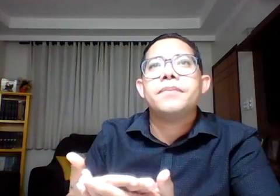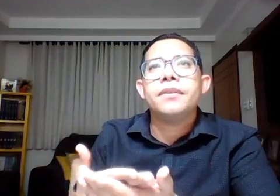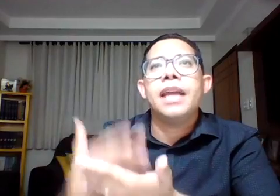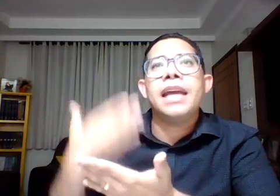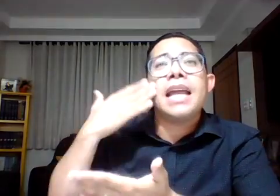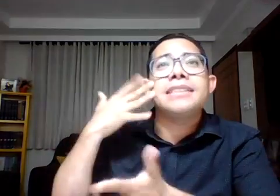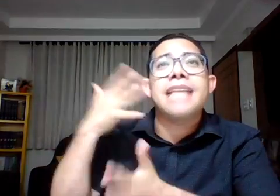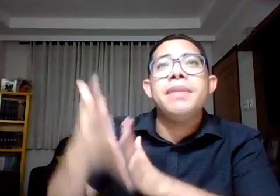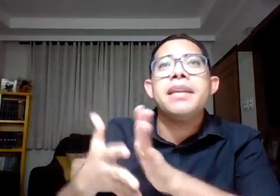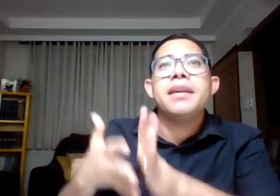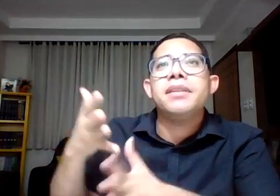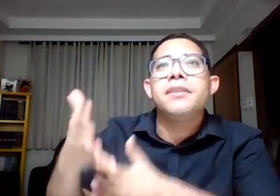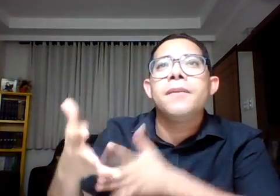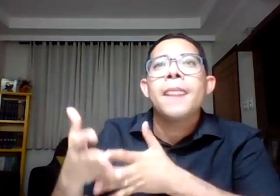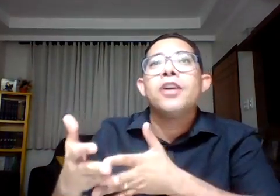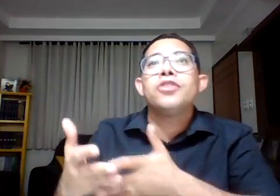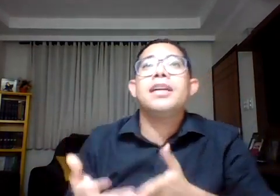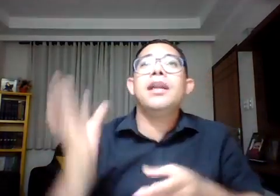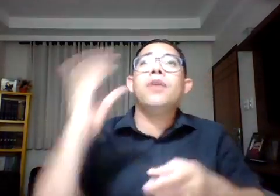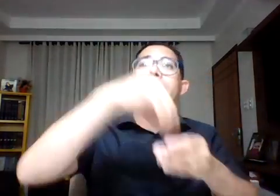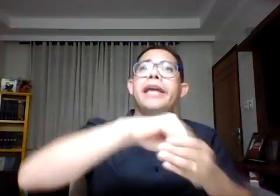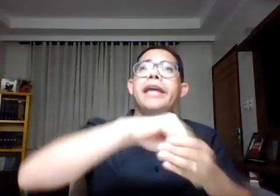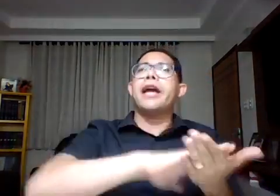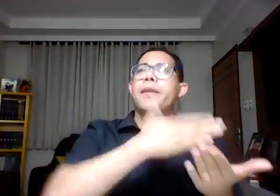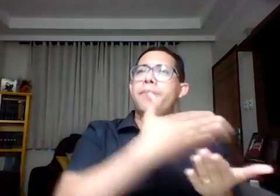né, que ela sabe Libras, só que não tem intérprete